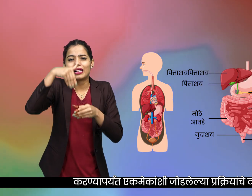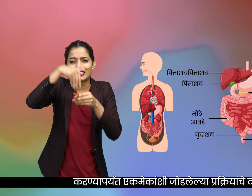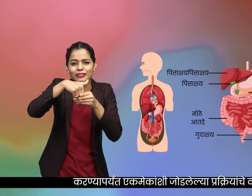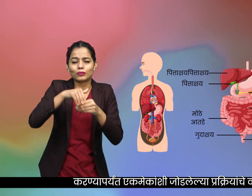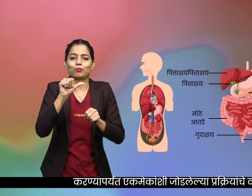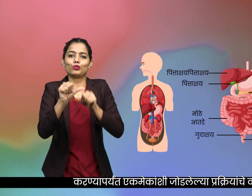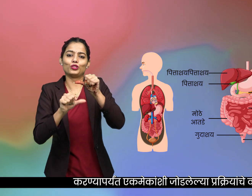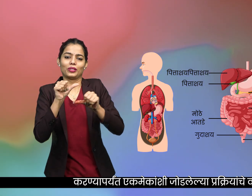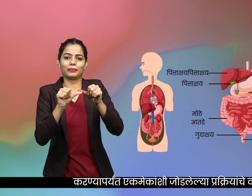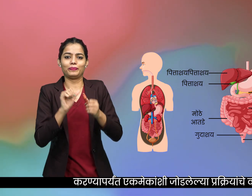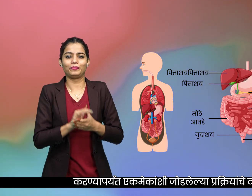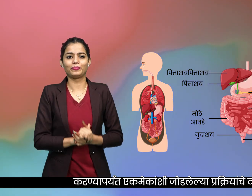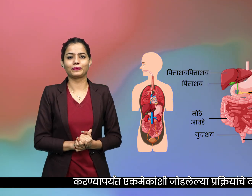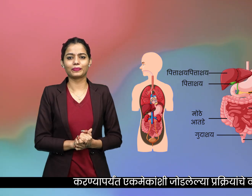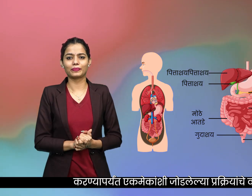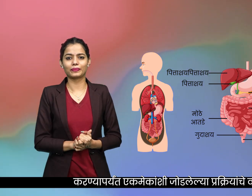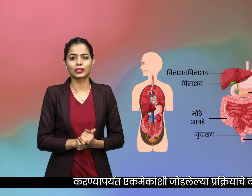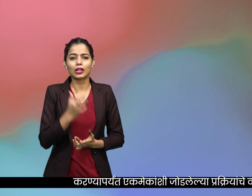करते.